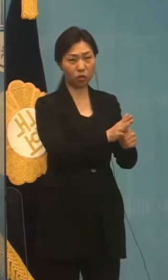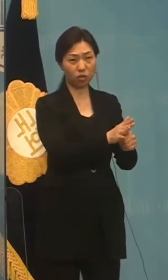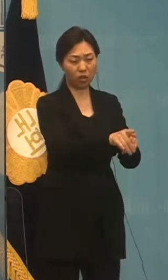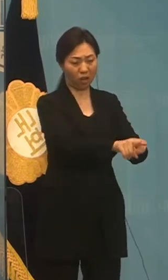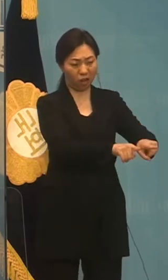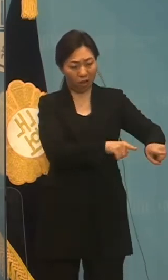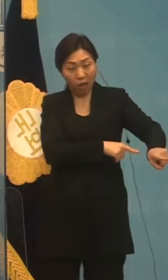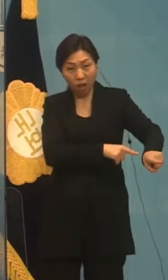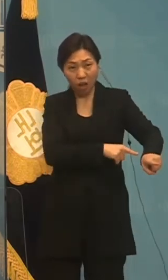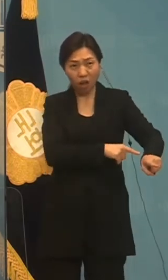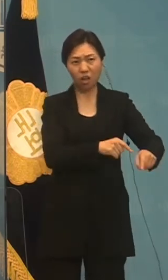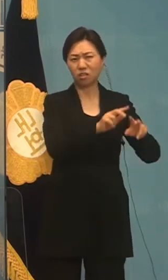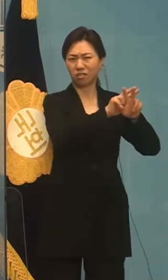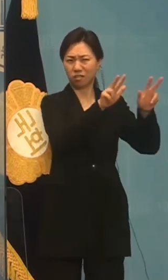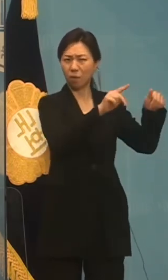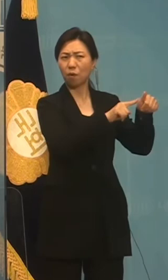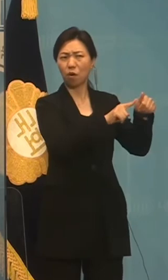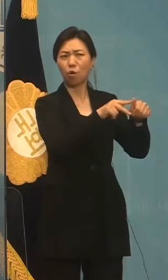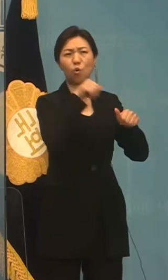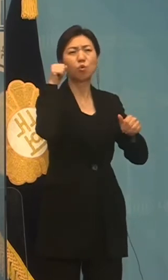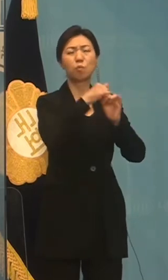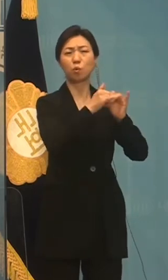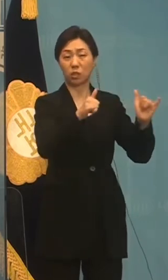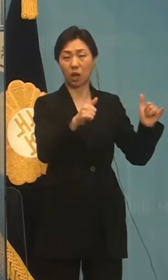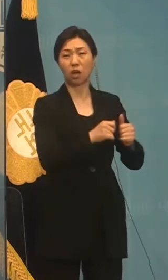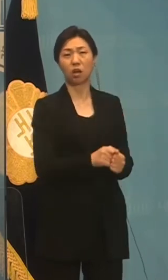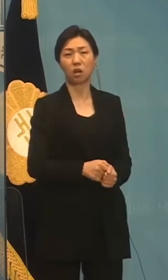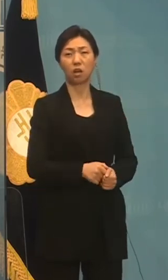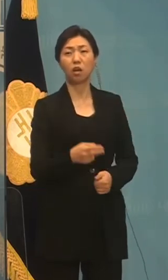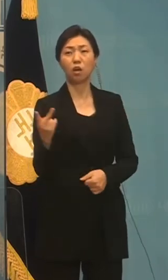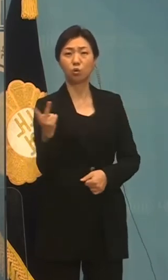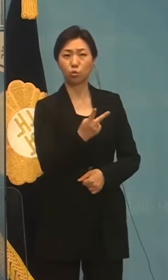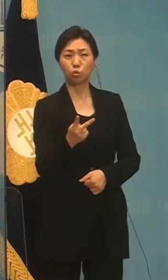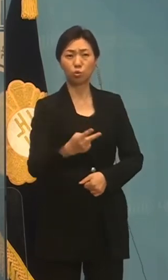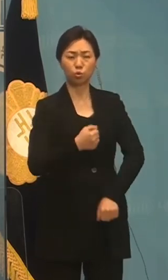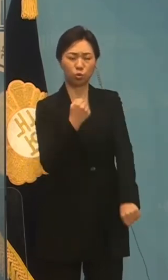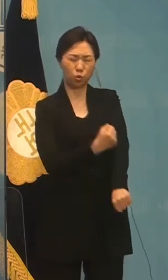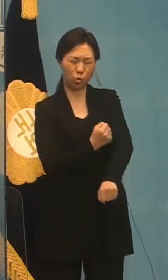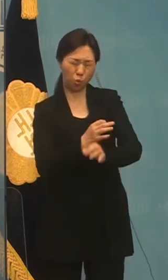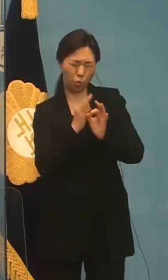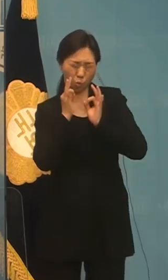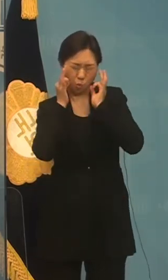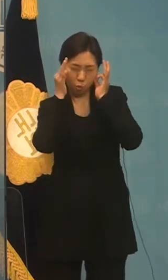흘려 일하는 노동 시민들의 미래를 결코 열어갈 수 없습니다.